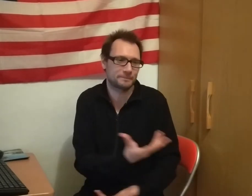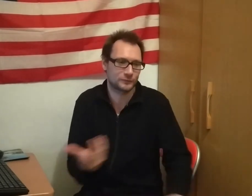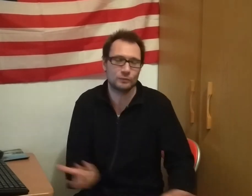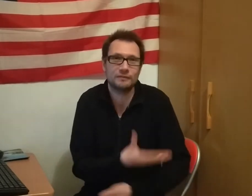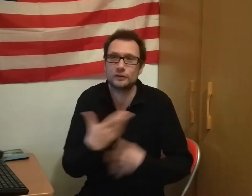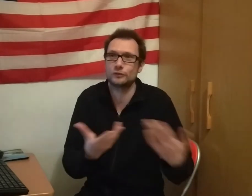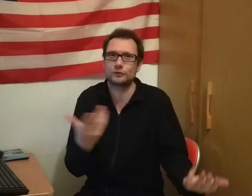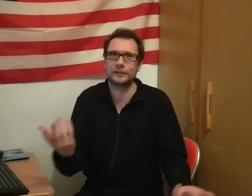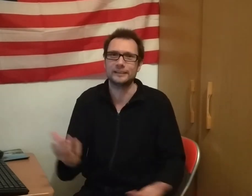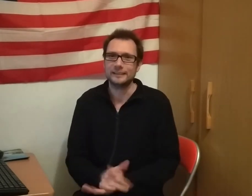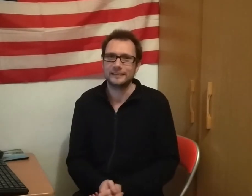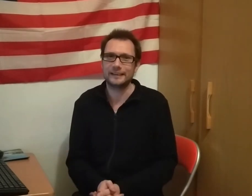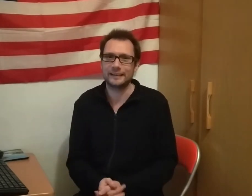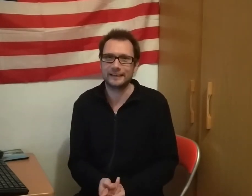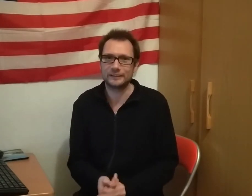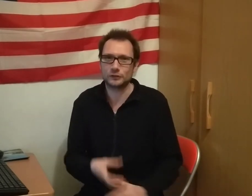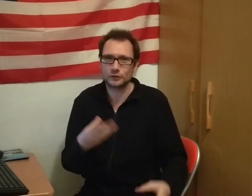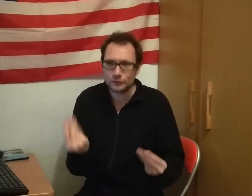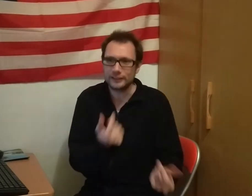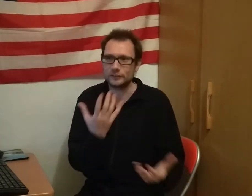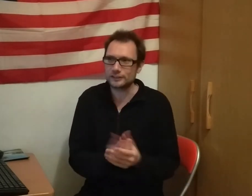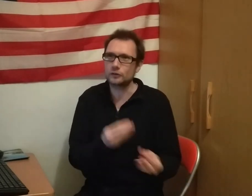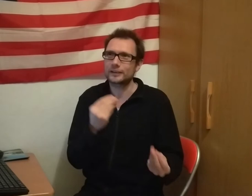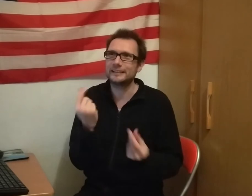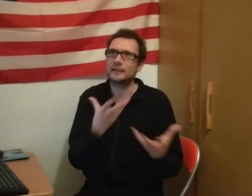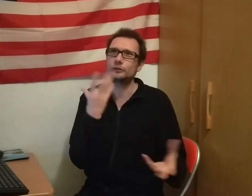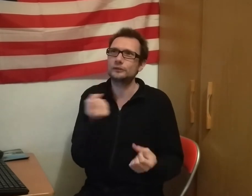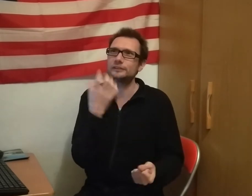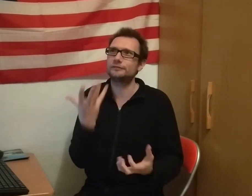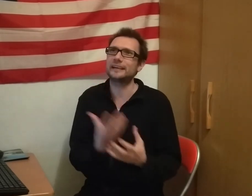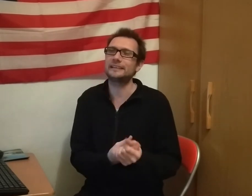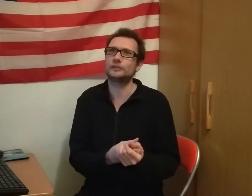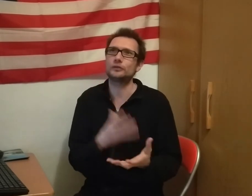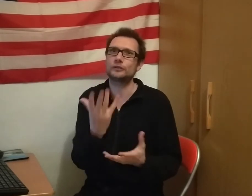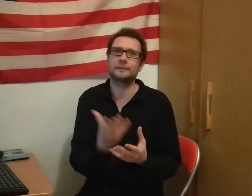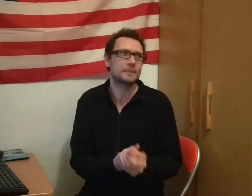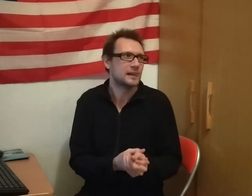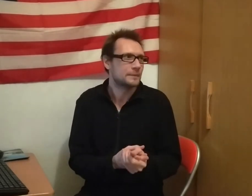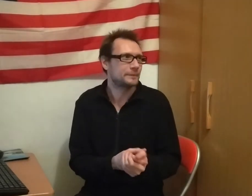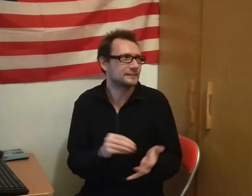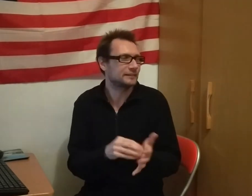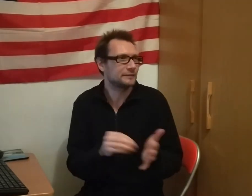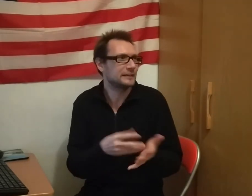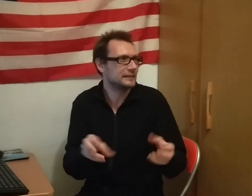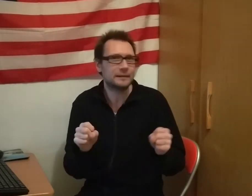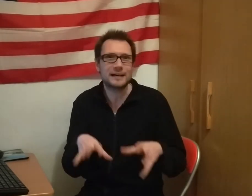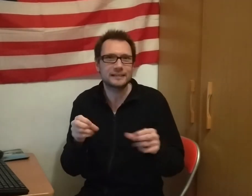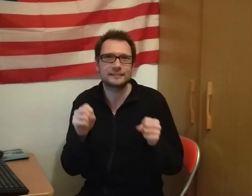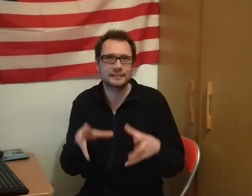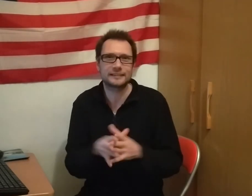no me veo, no sé. Entonces, no sé, algo original, algo diferente, ¿no? No, pensaba también la magia, seguir con los